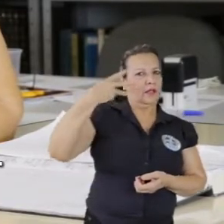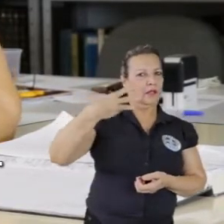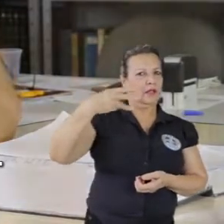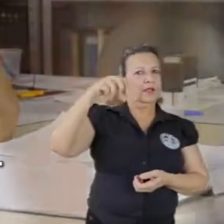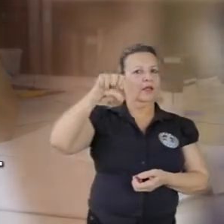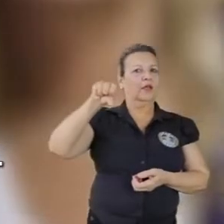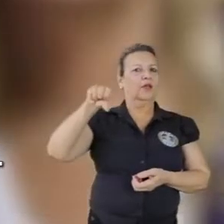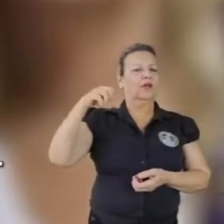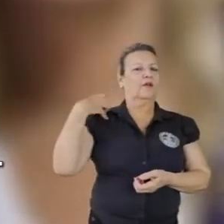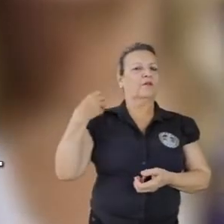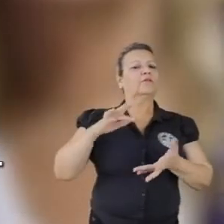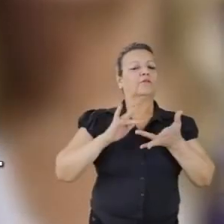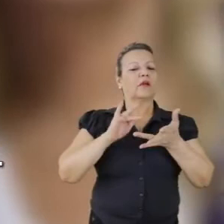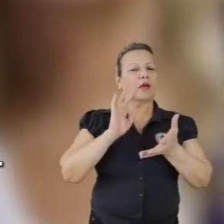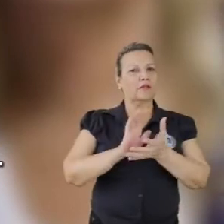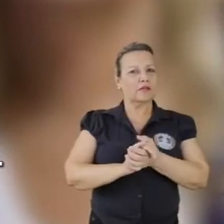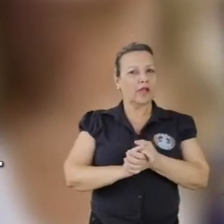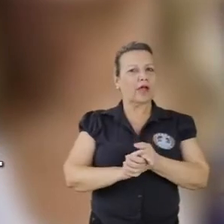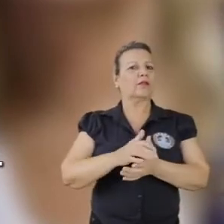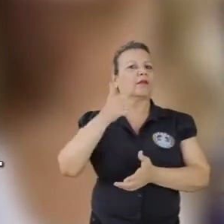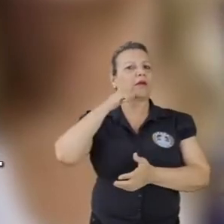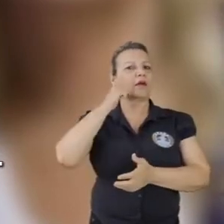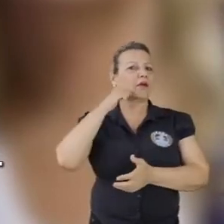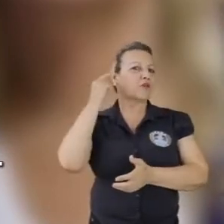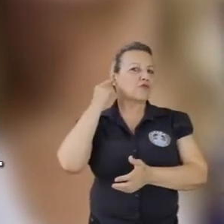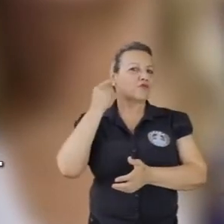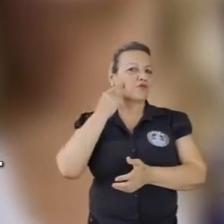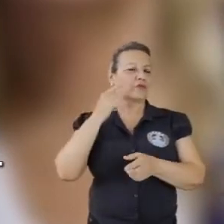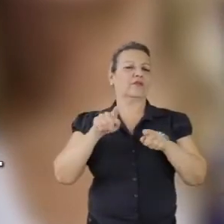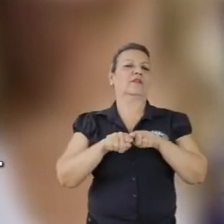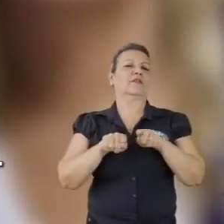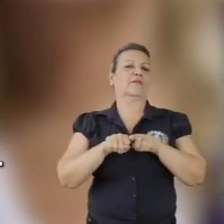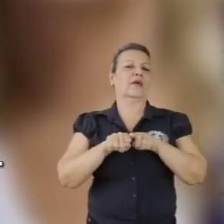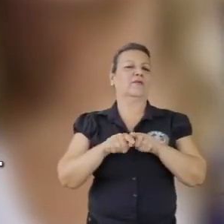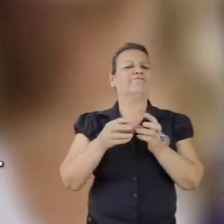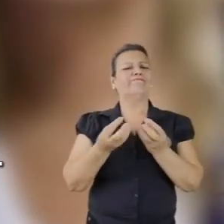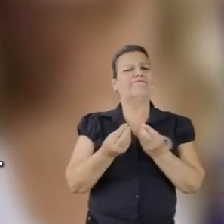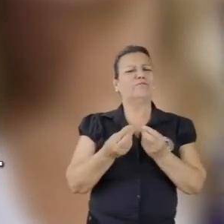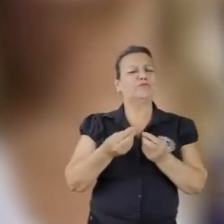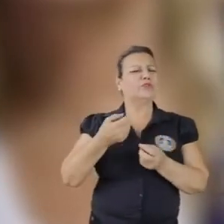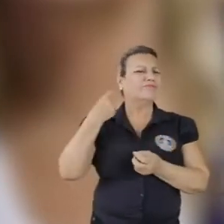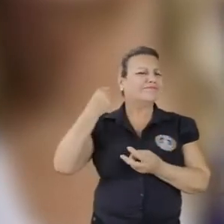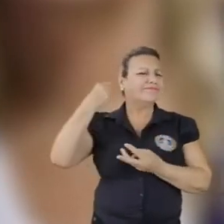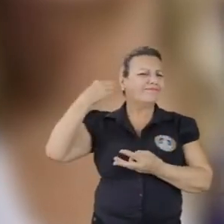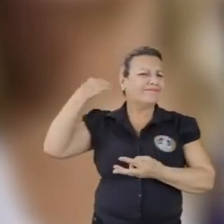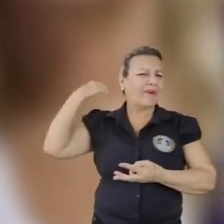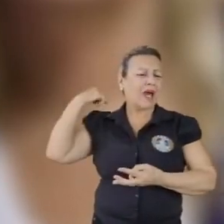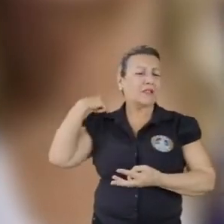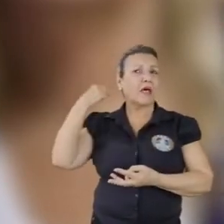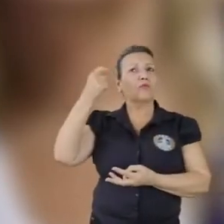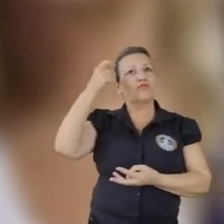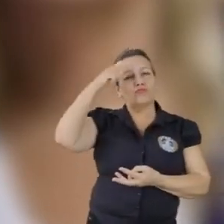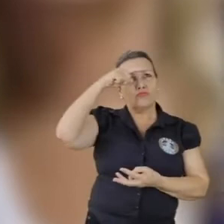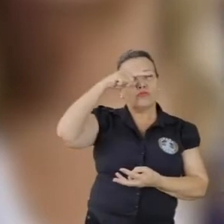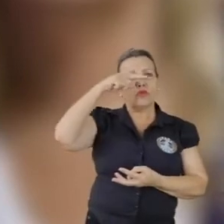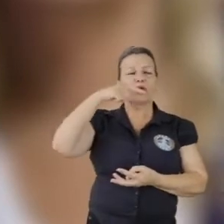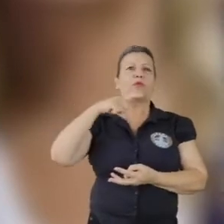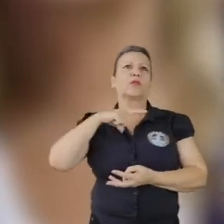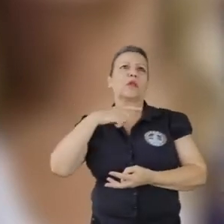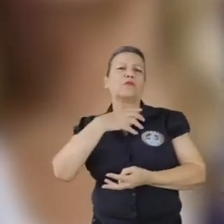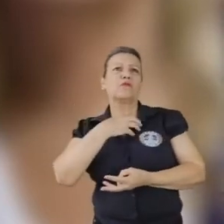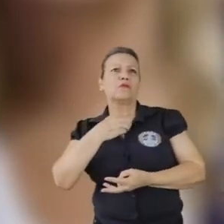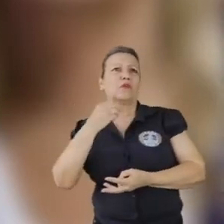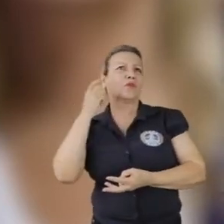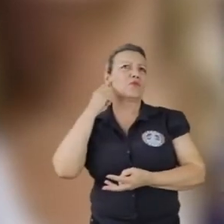com 39 anos, é casado com uma surda também. E assim, foi